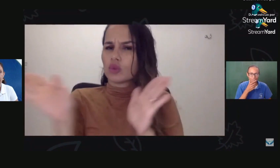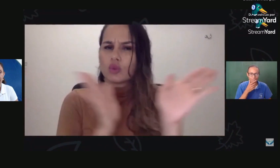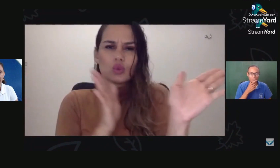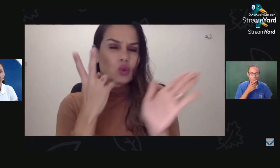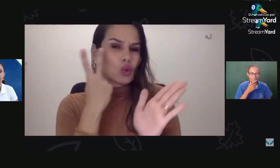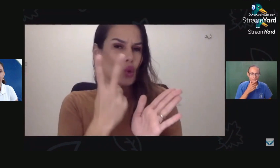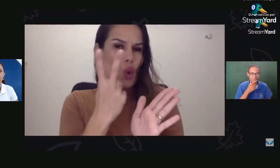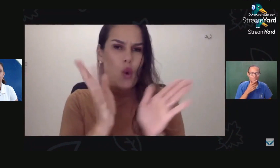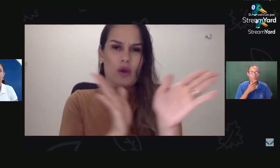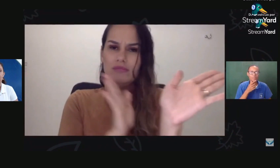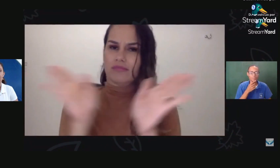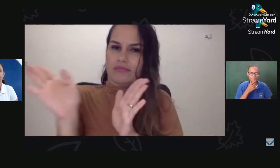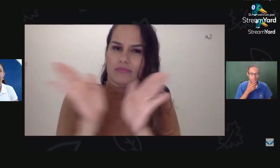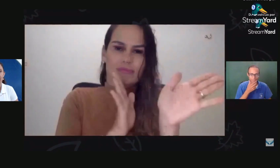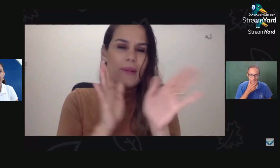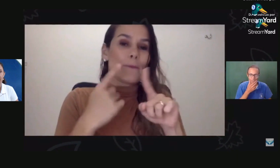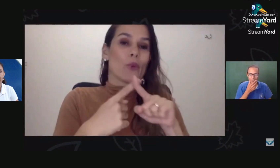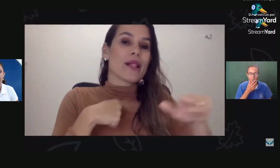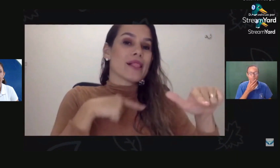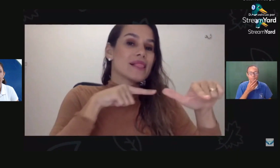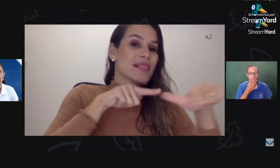como modelo,